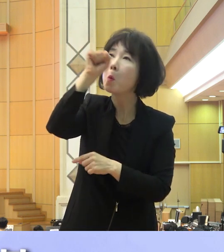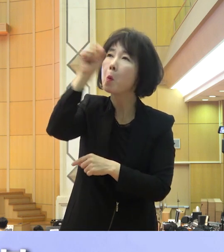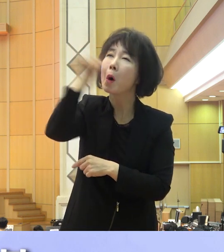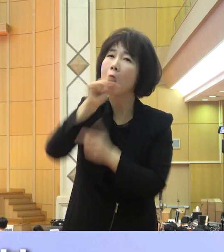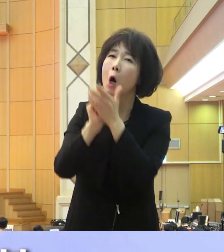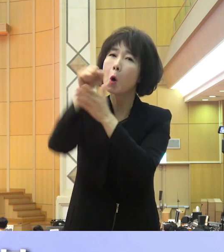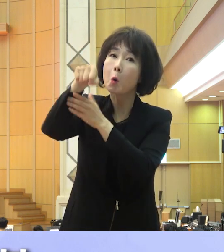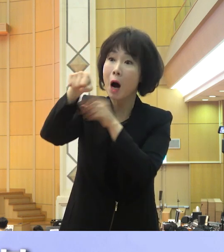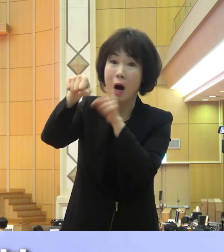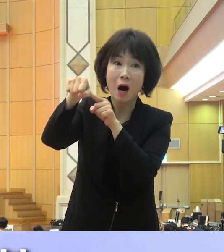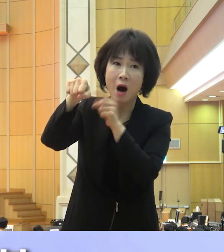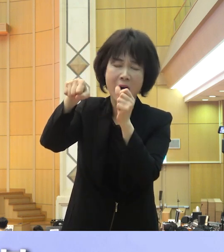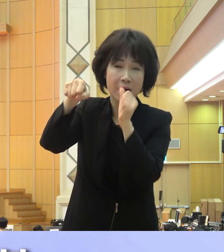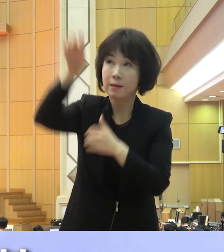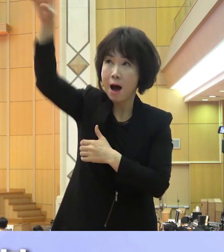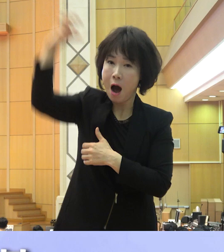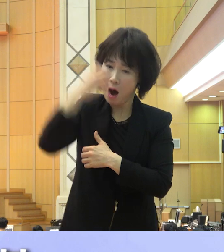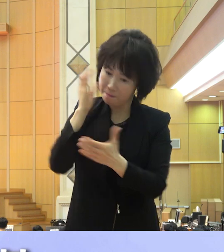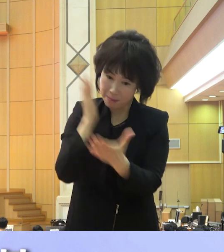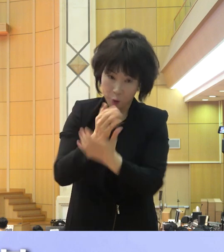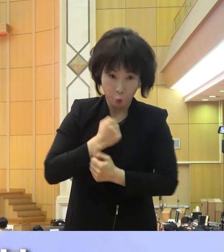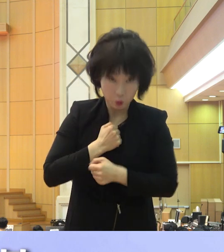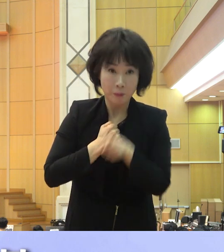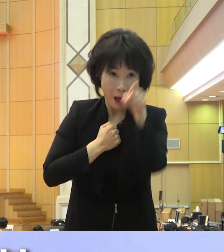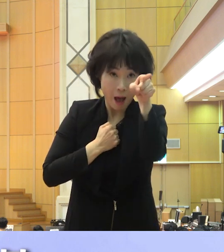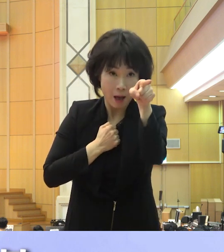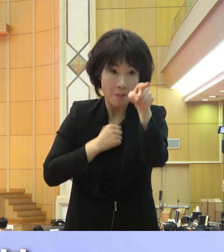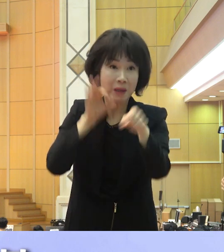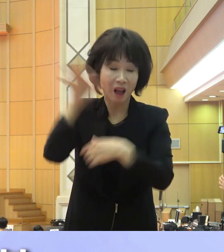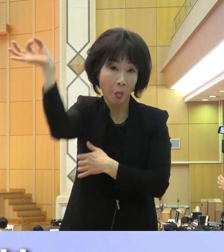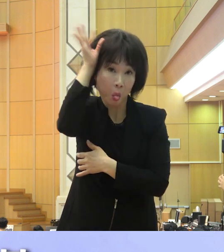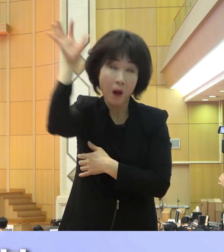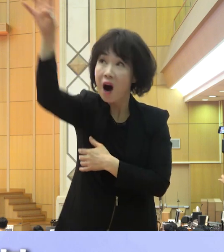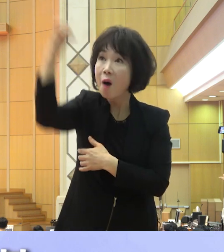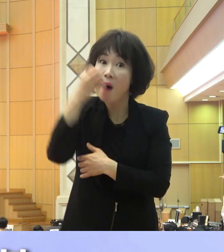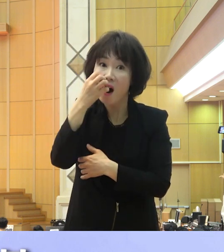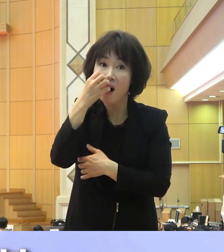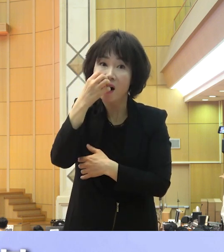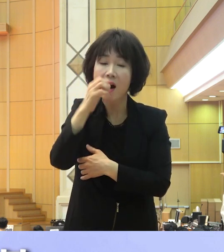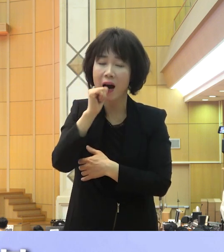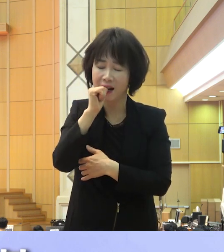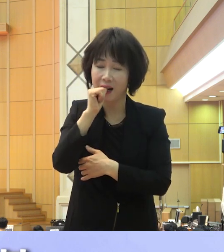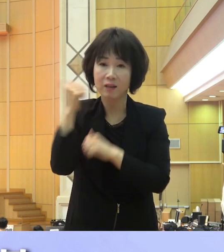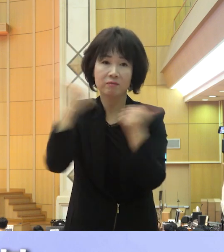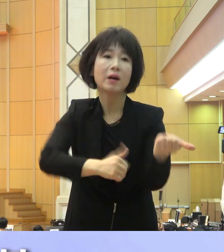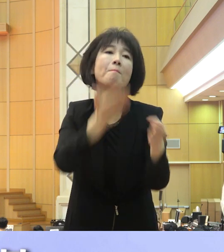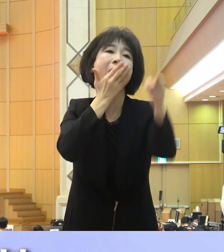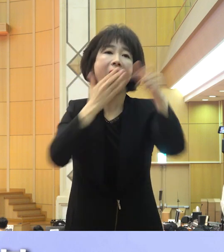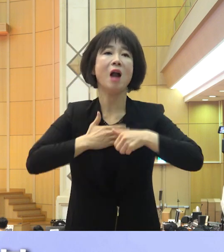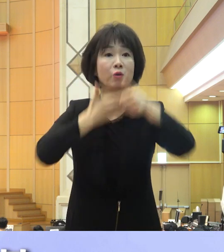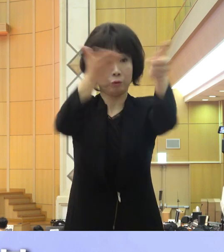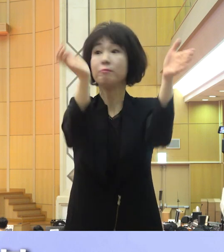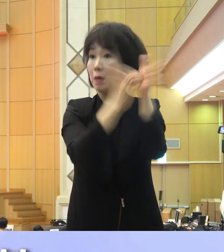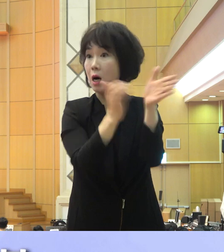한 나무의 실과를 따먹지 마라. 따먹는 날에는 정령 죽으리라.